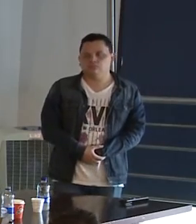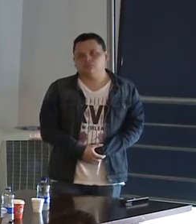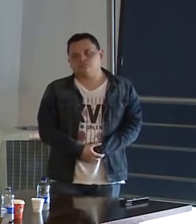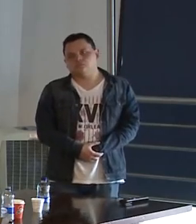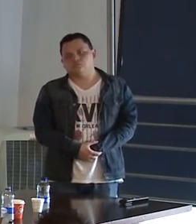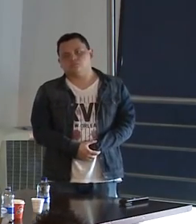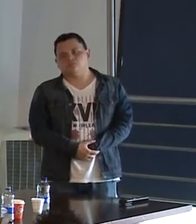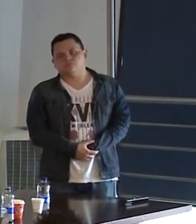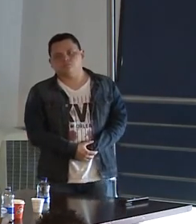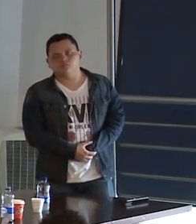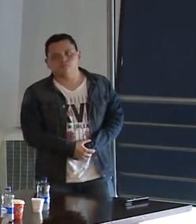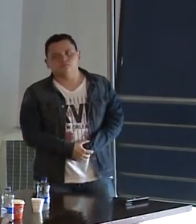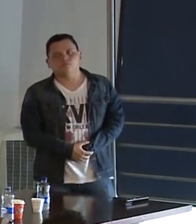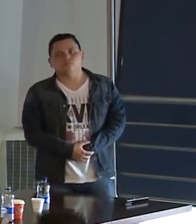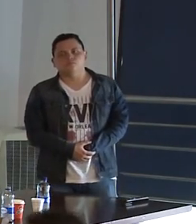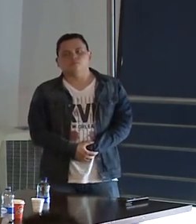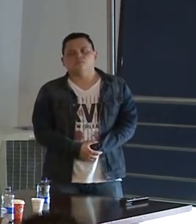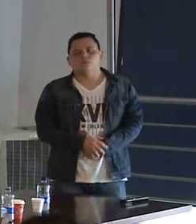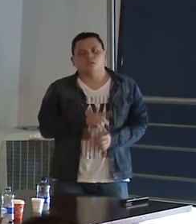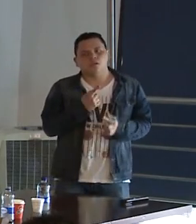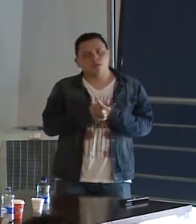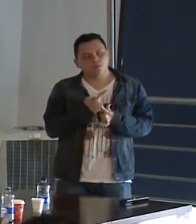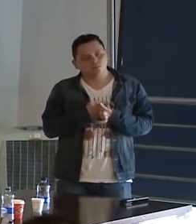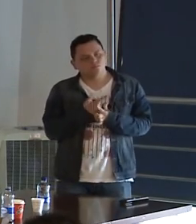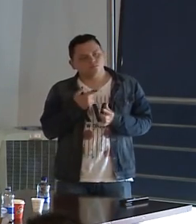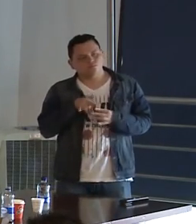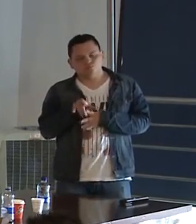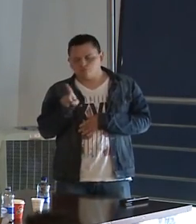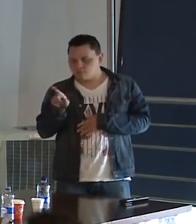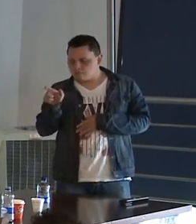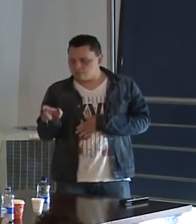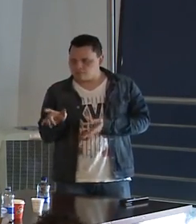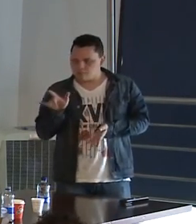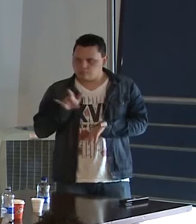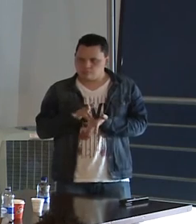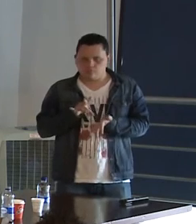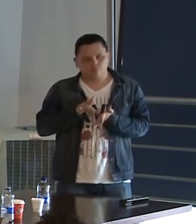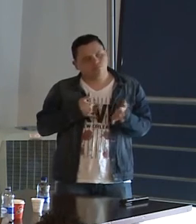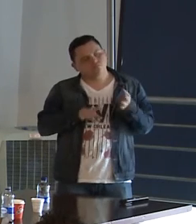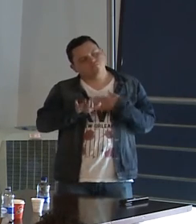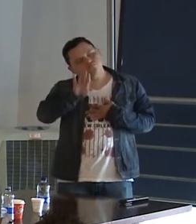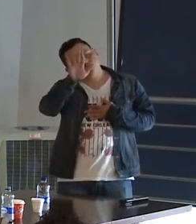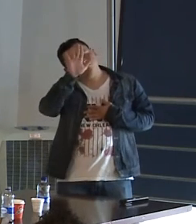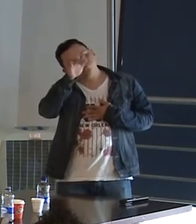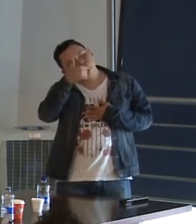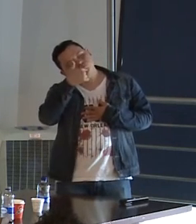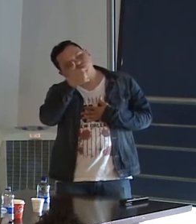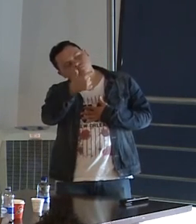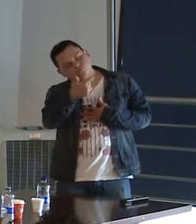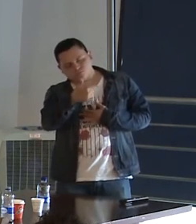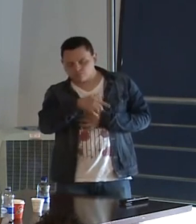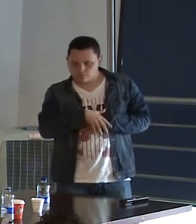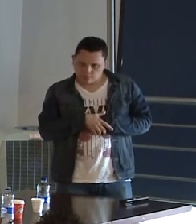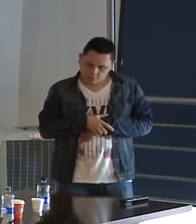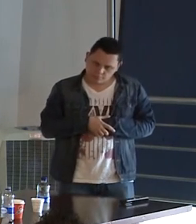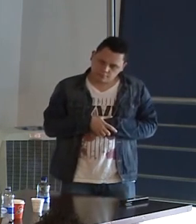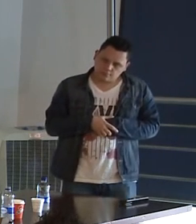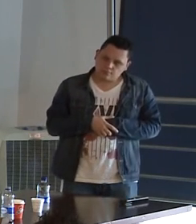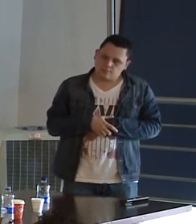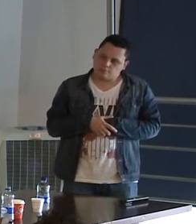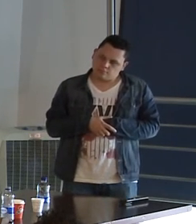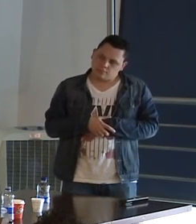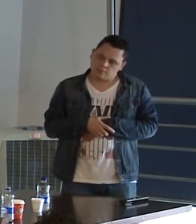Y entonces uno de los participantes se levantó y dijo lo siguiente: